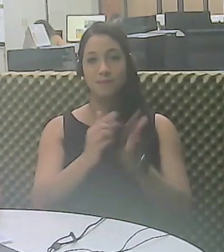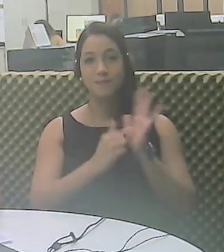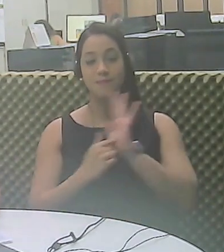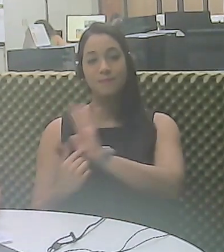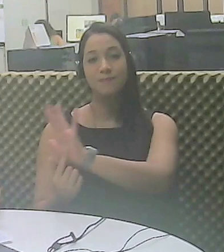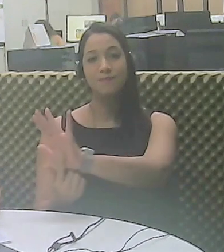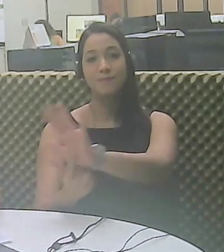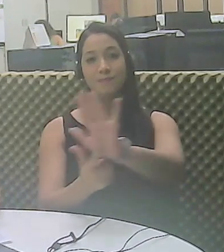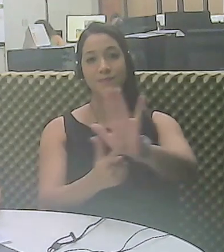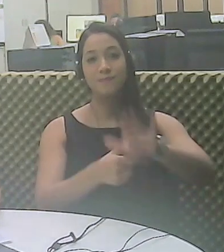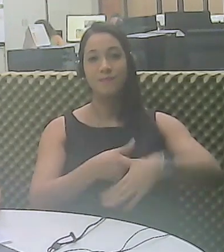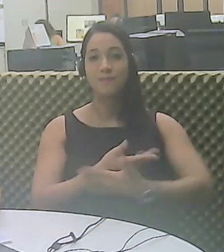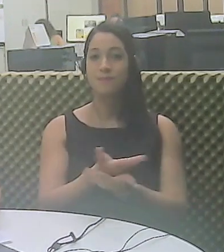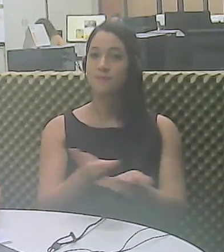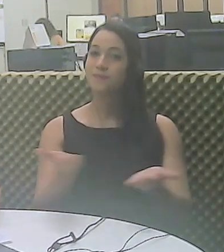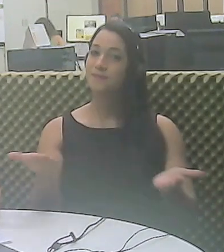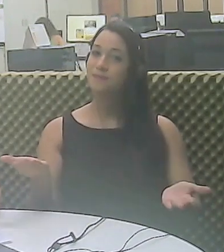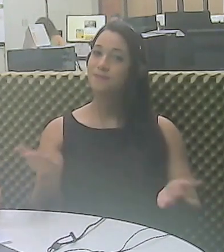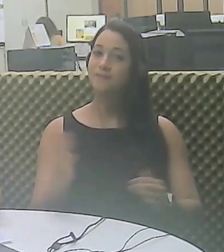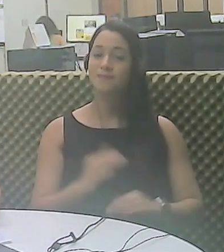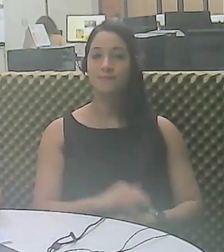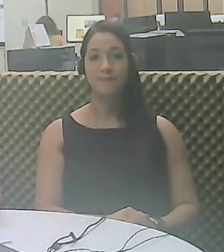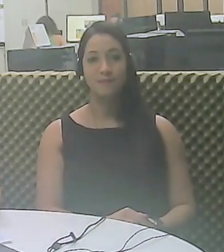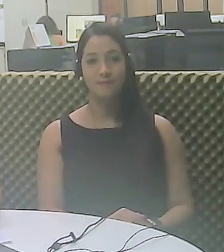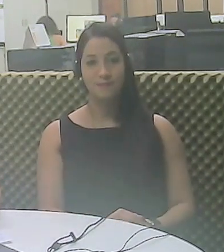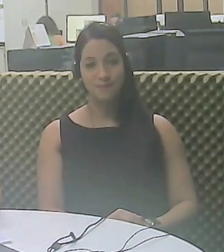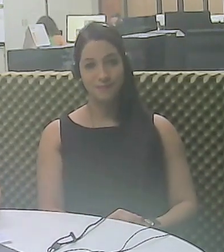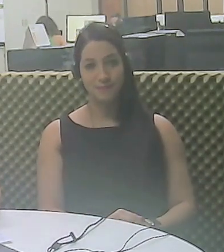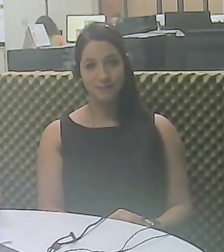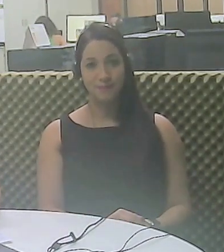Uberlândia no ar pra você.